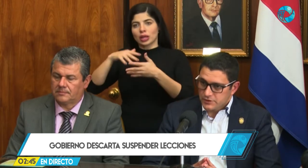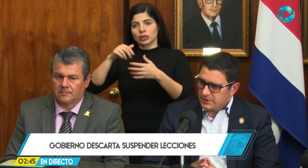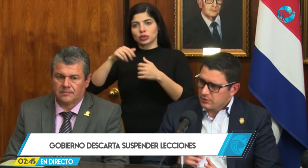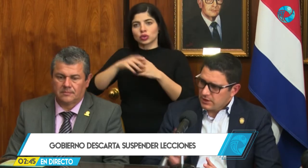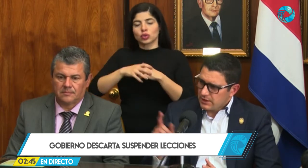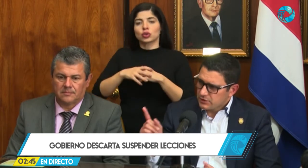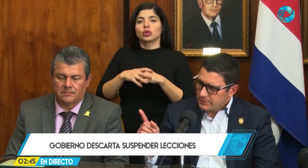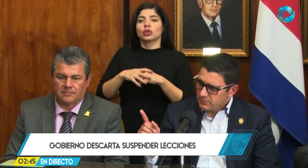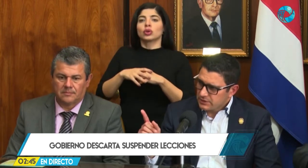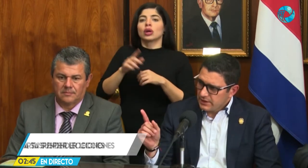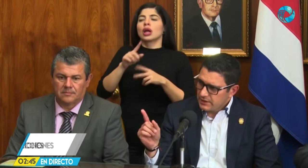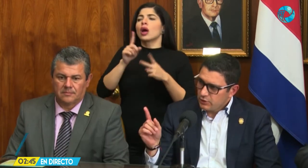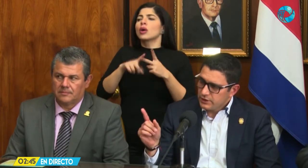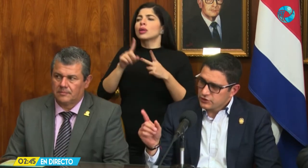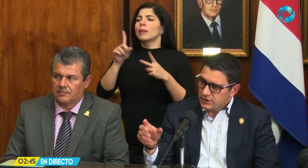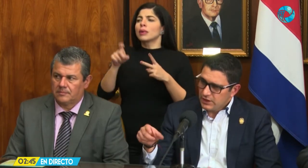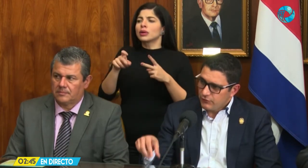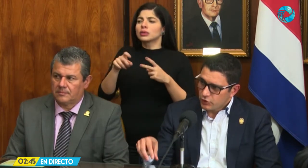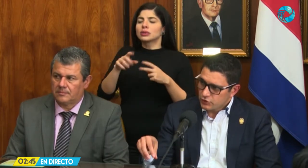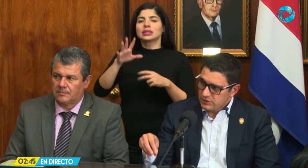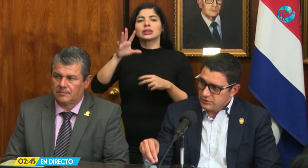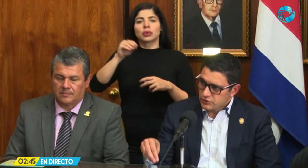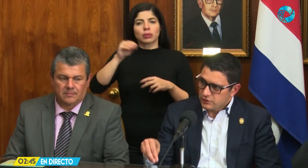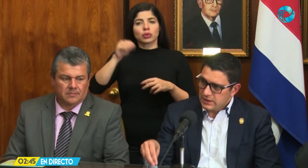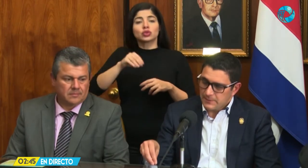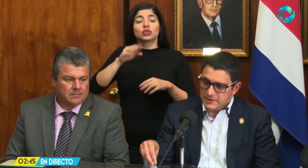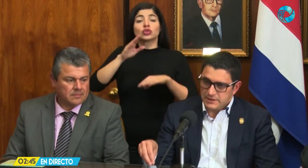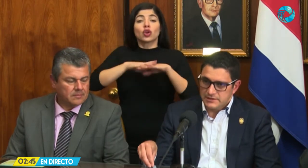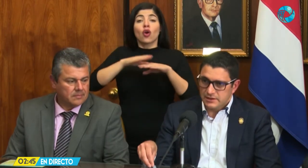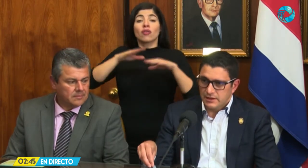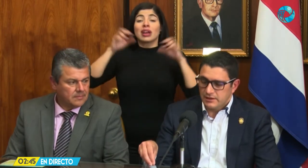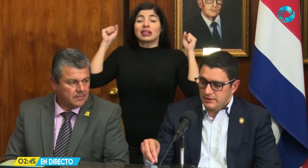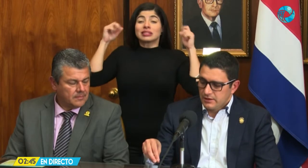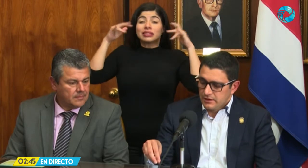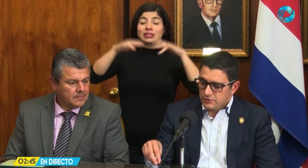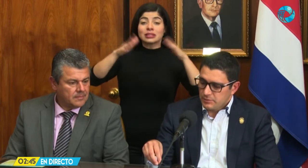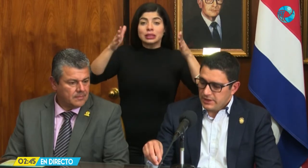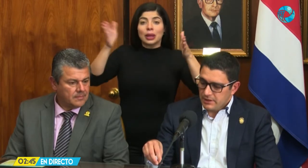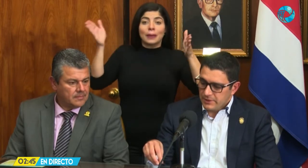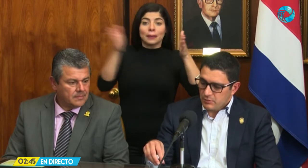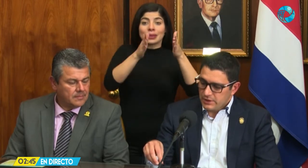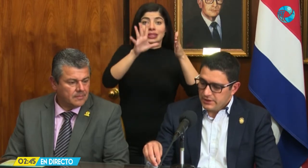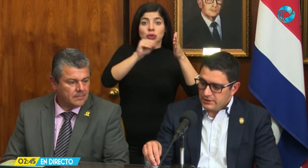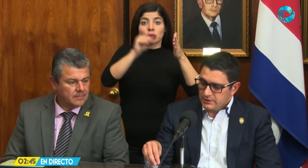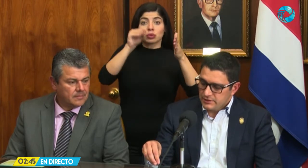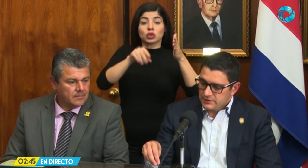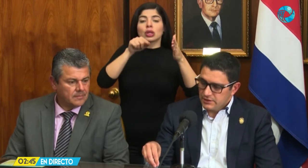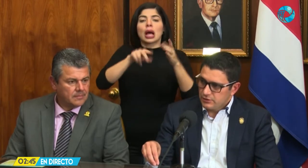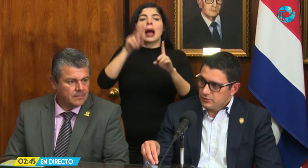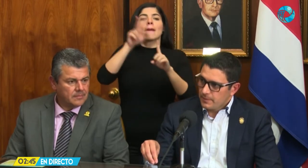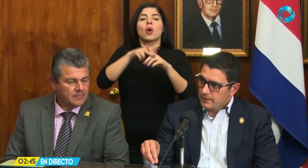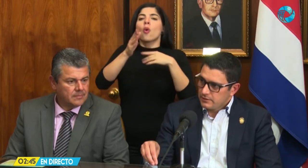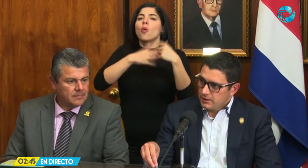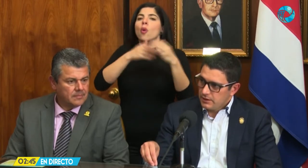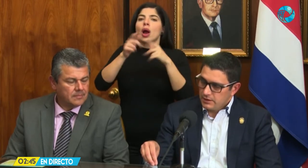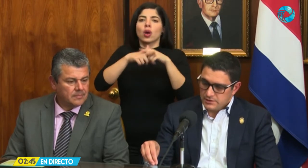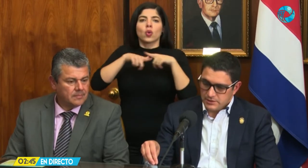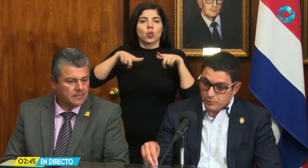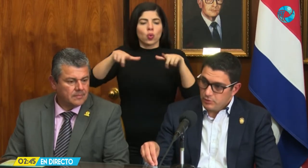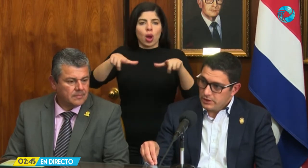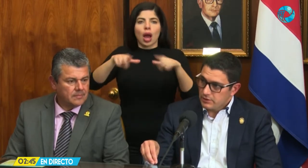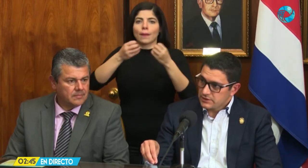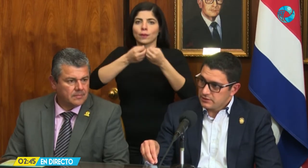Con respecto a la otra pregunta, que era lo de los aforos, la disminución de la capacidad instalada, eso aplica para cualquier sitio